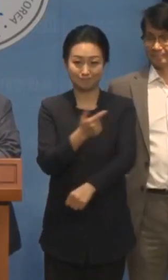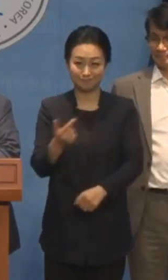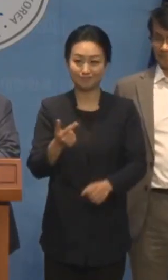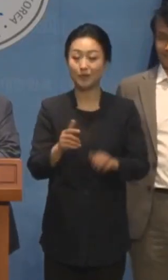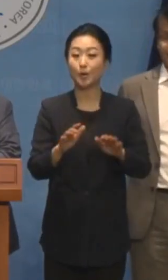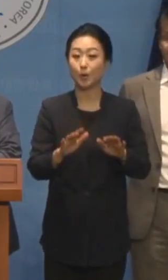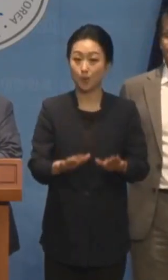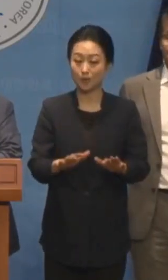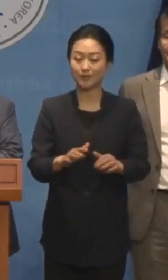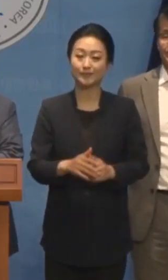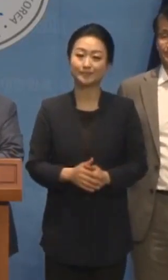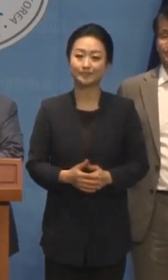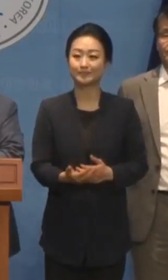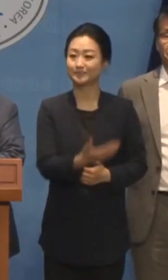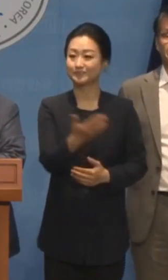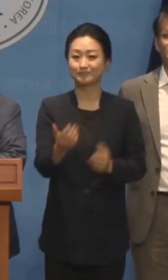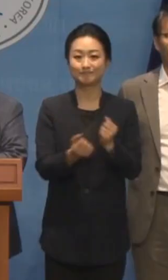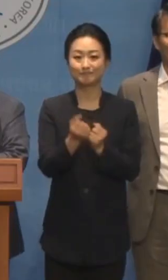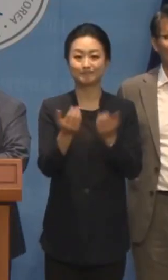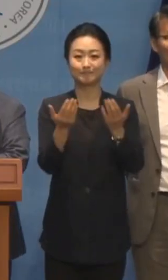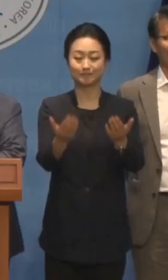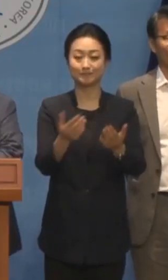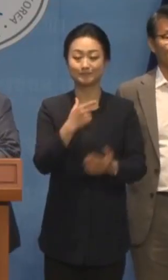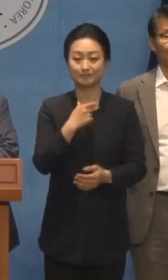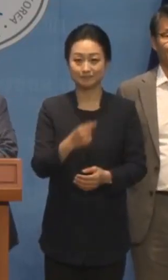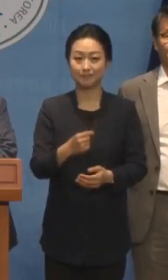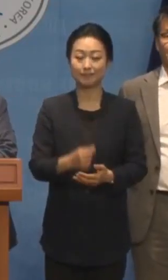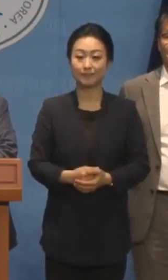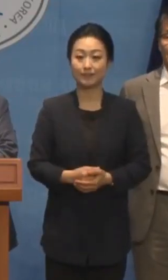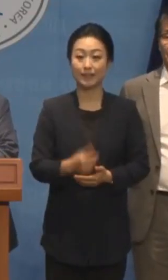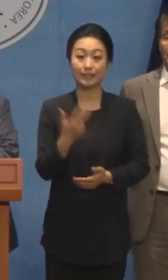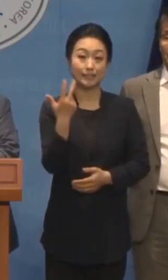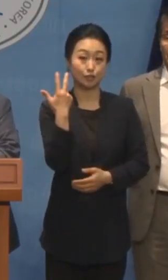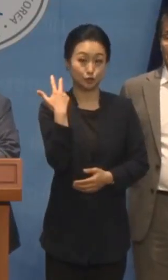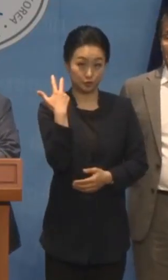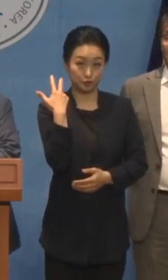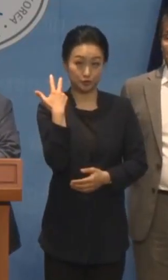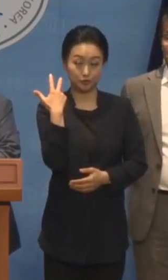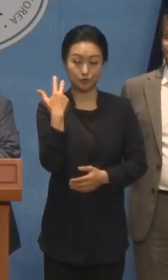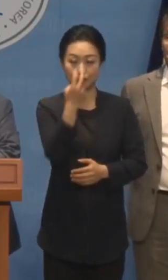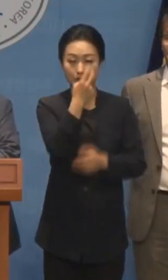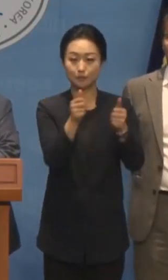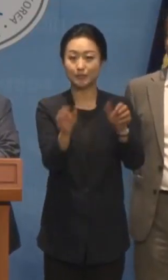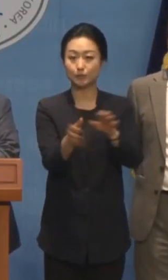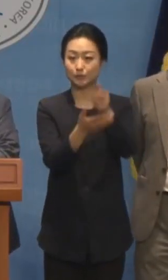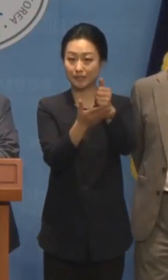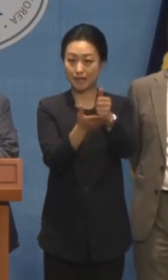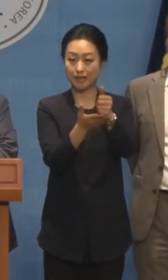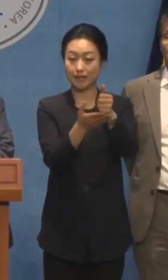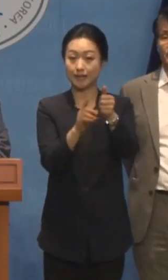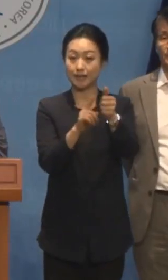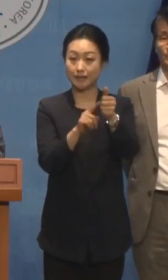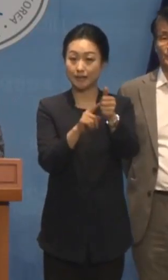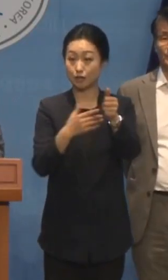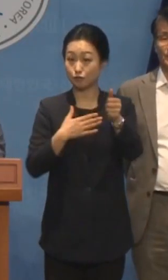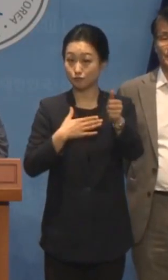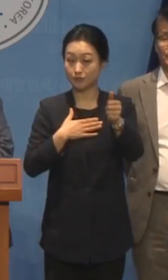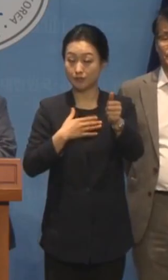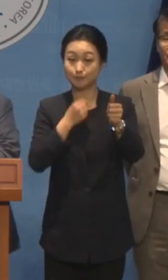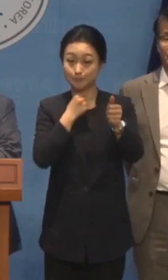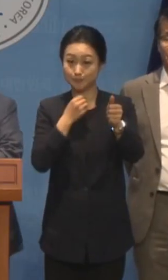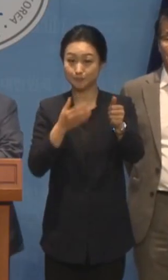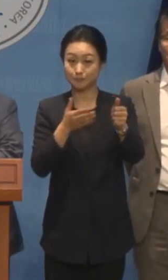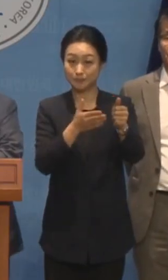또 공동으로 기자회견하게 됐습니다. 특히 지난주에 이원석 총장이 저희들이 강력하게